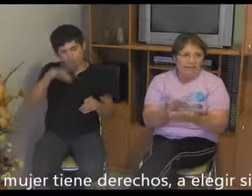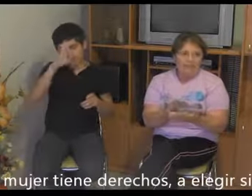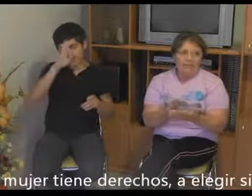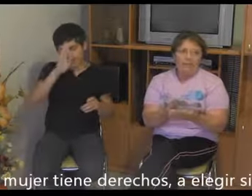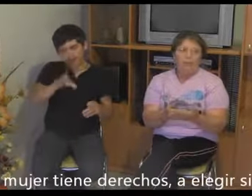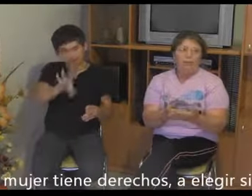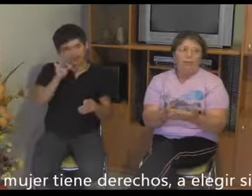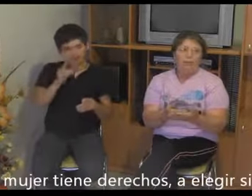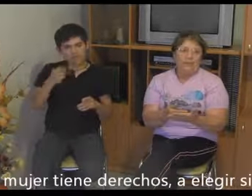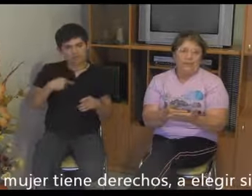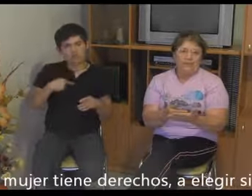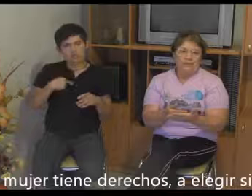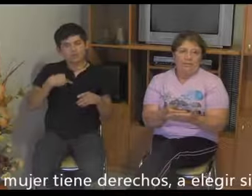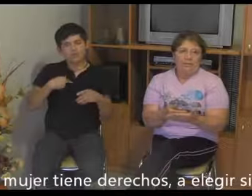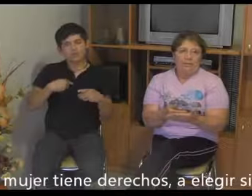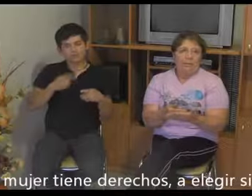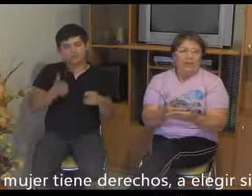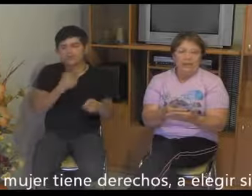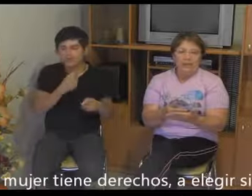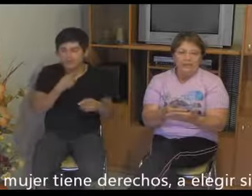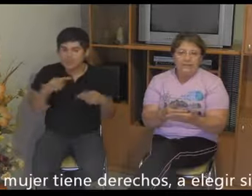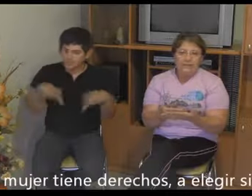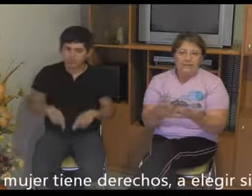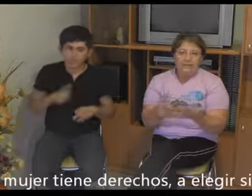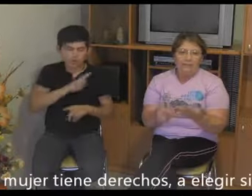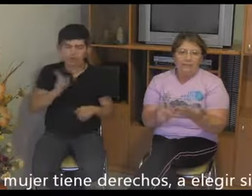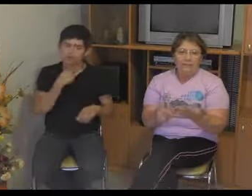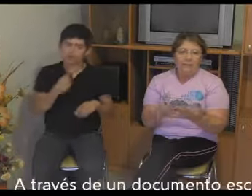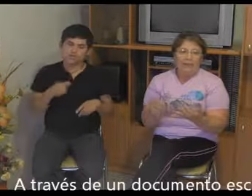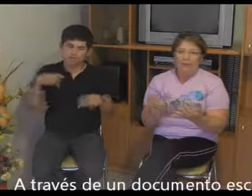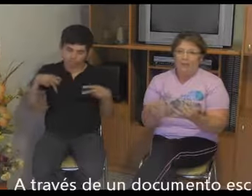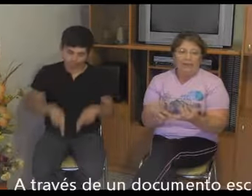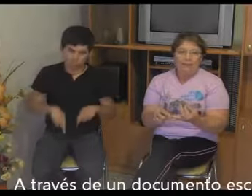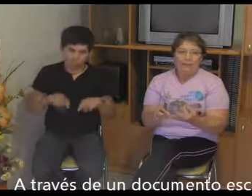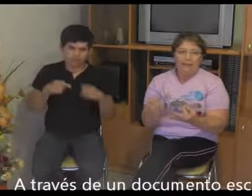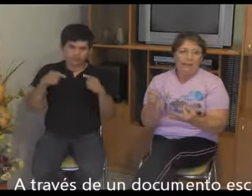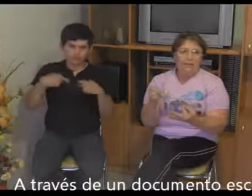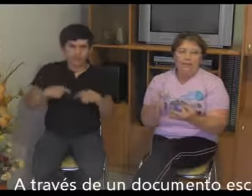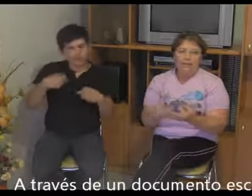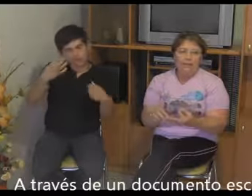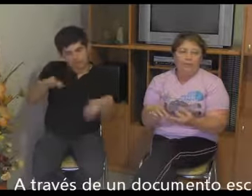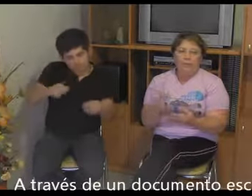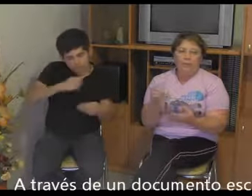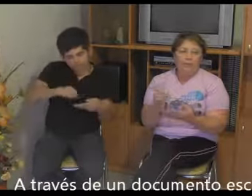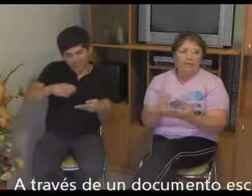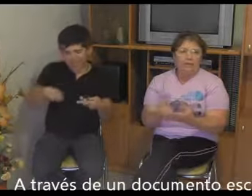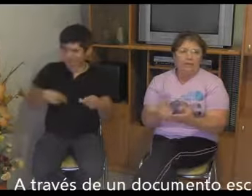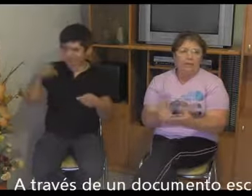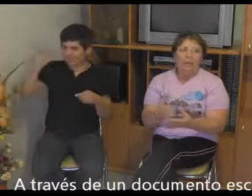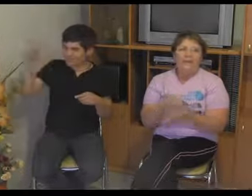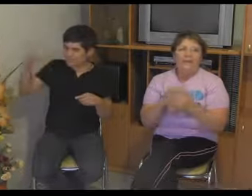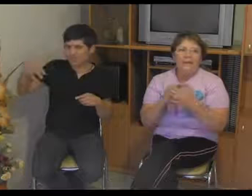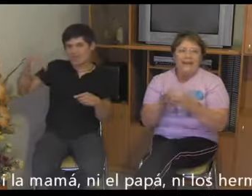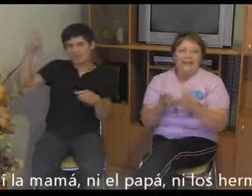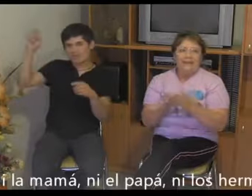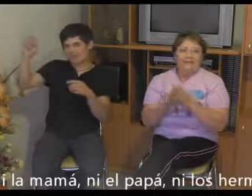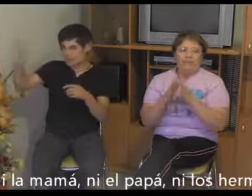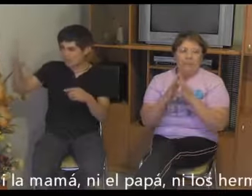de un documento escrito. Aquí no decide ni la mamá, ni el papá, ni el esposo, ni el hermano, nadie,